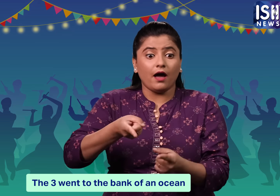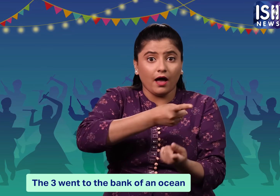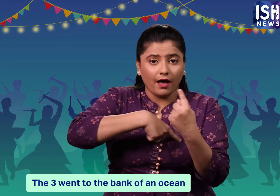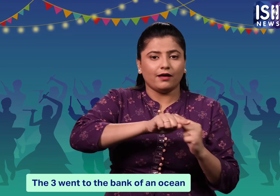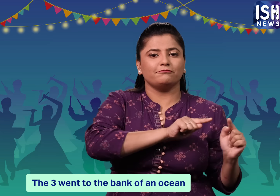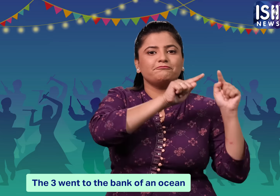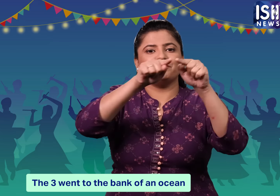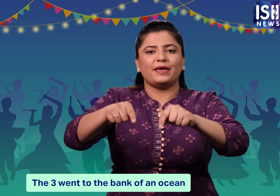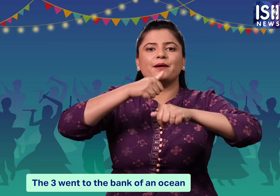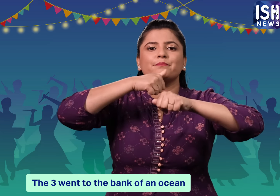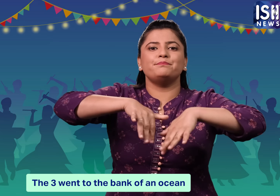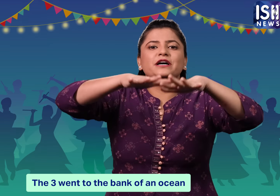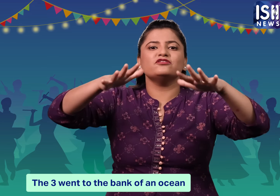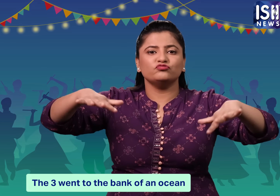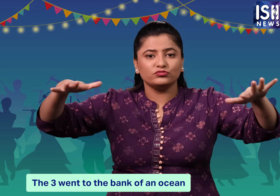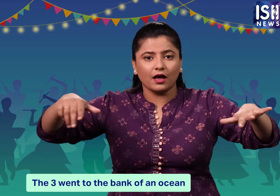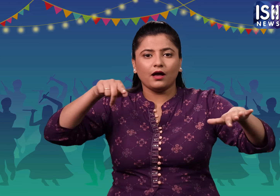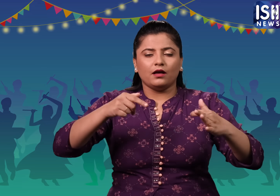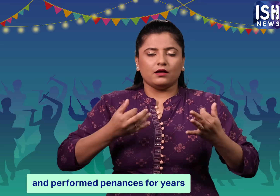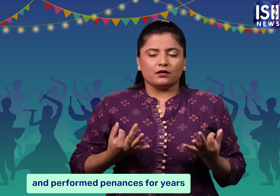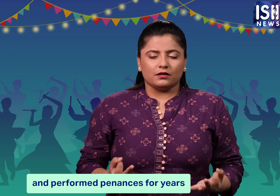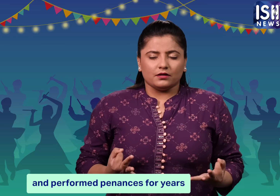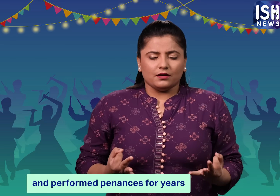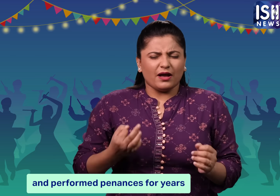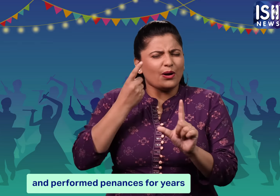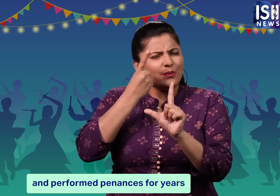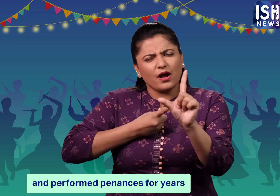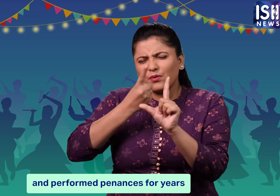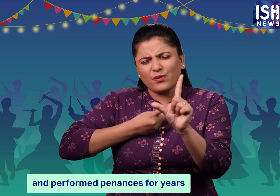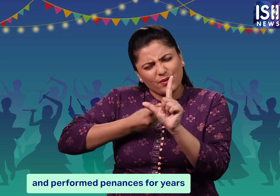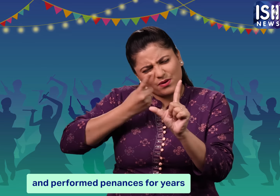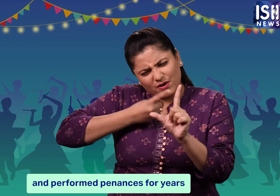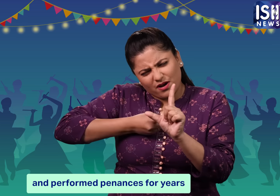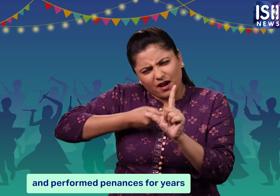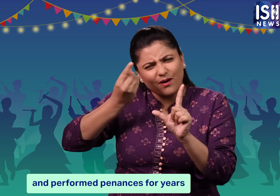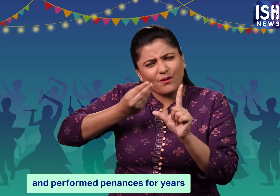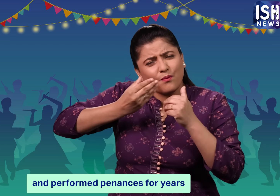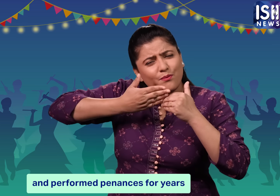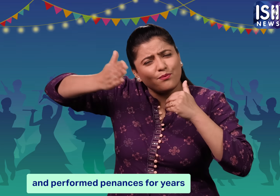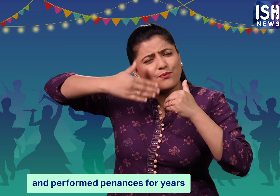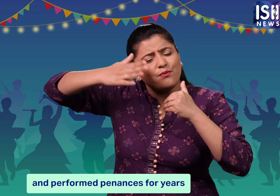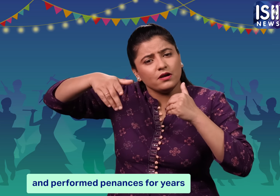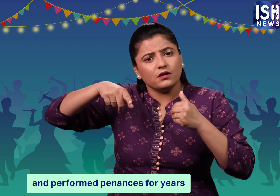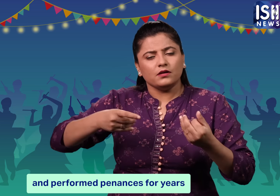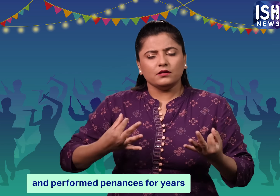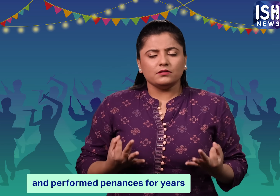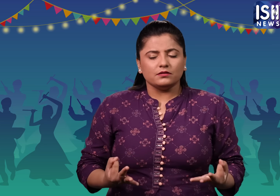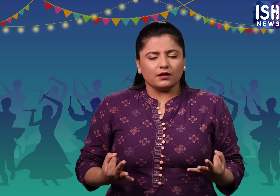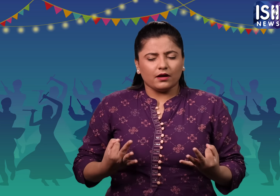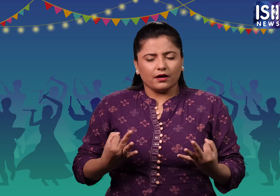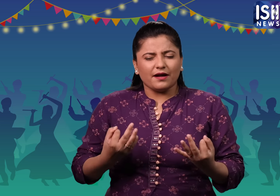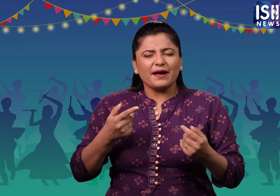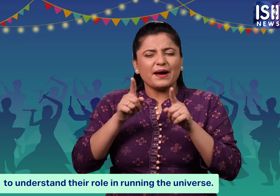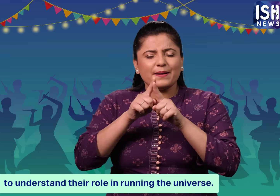वे तीनों समुद्र के तट पर गए और ब्रह्मांड को चलाने में उनकी भूमिका को समझने के लिए वर्षों तक तपस्या करते